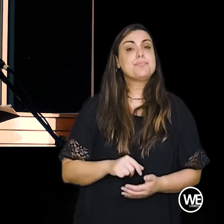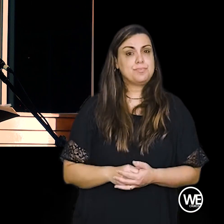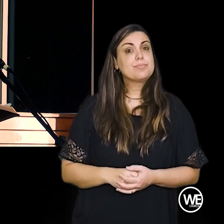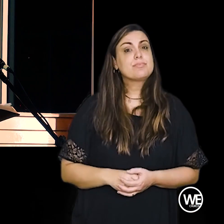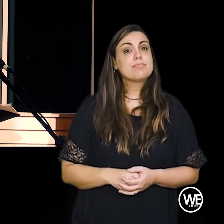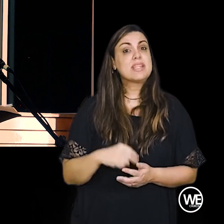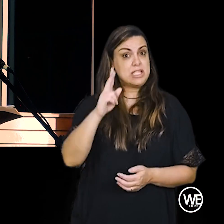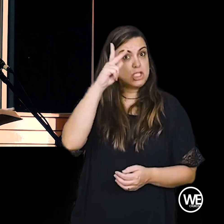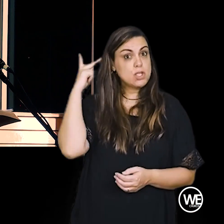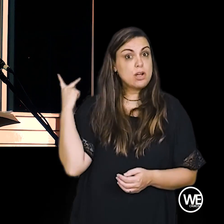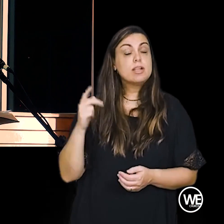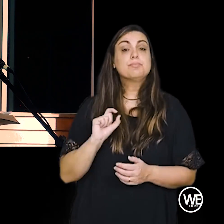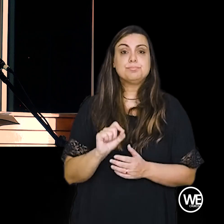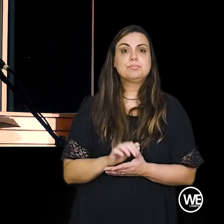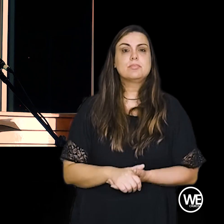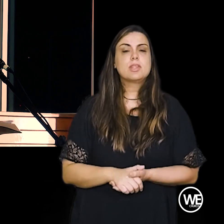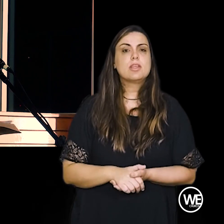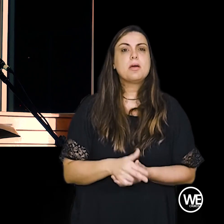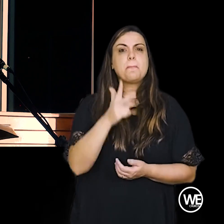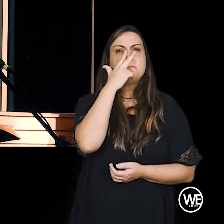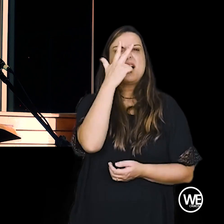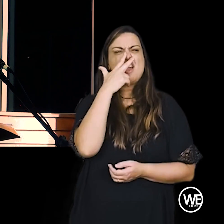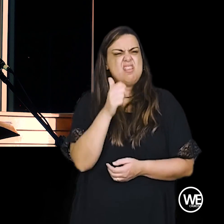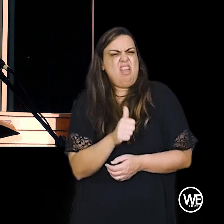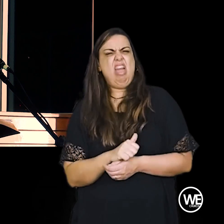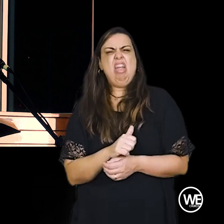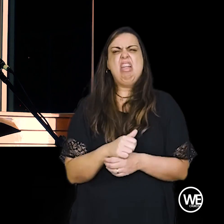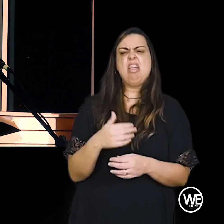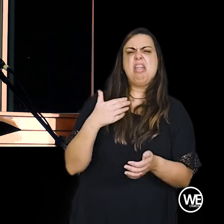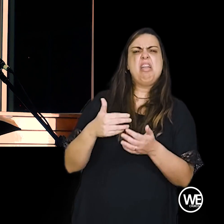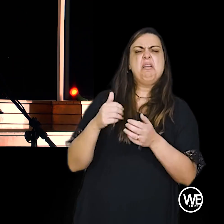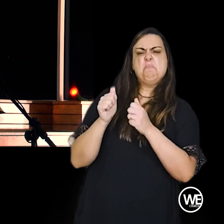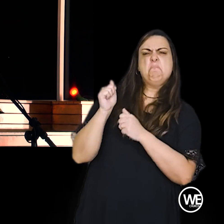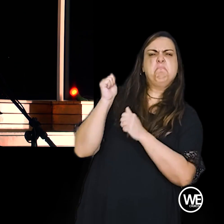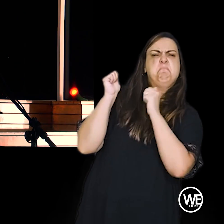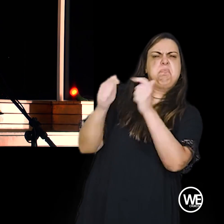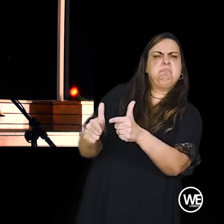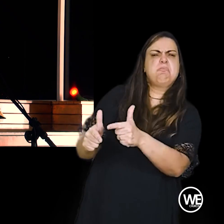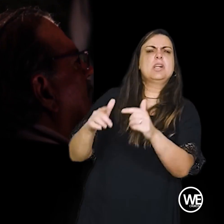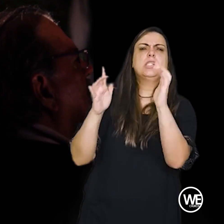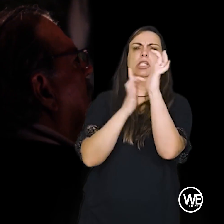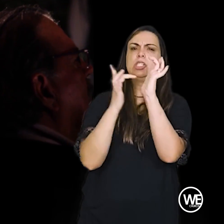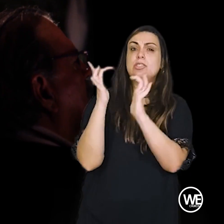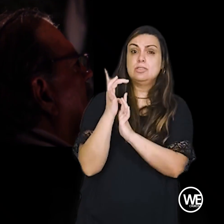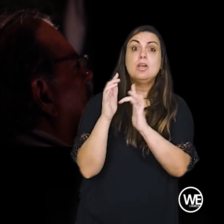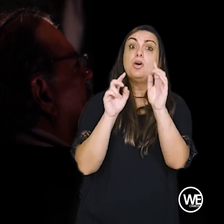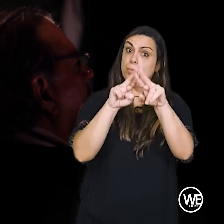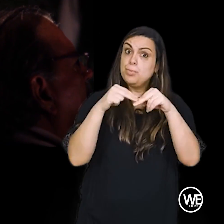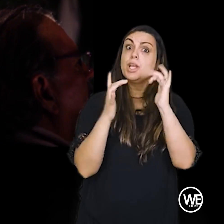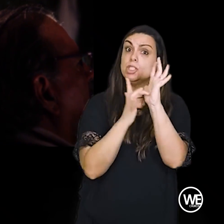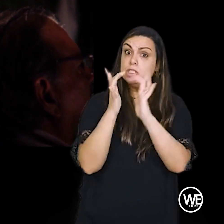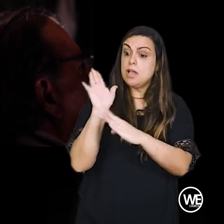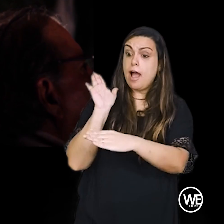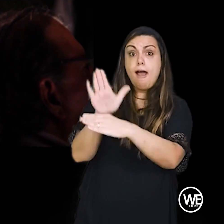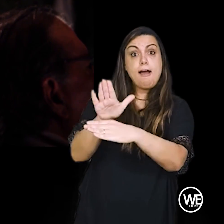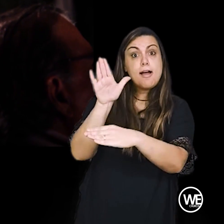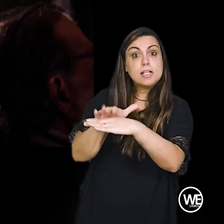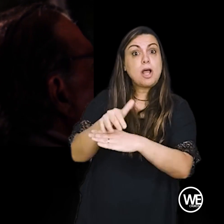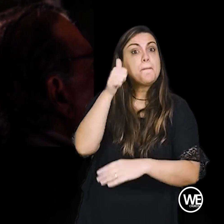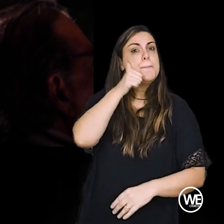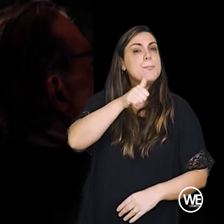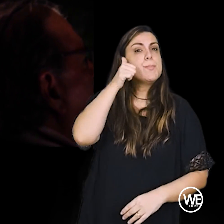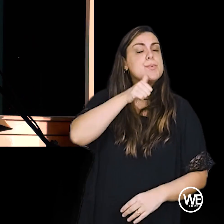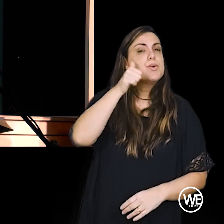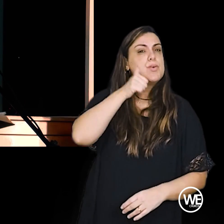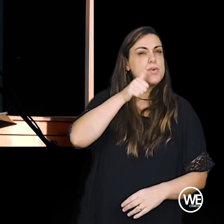ele desdenhou da bondade de Jesus, porque Jesus ele estava ajudando uma mulher com um